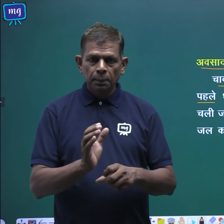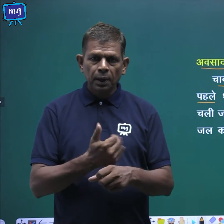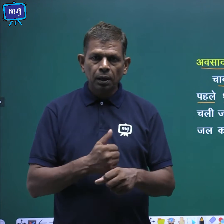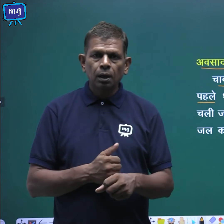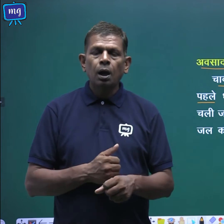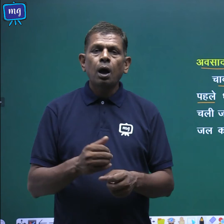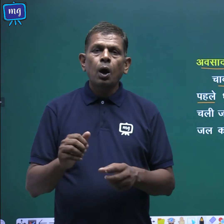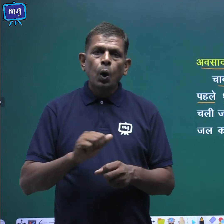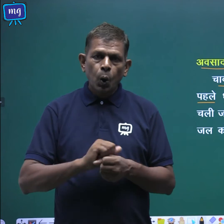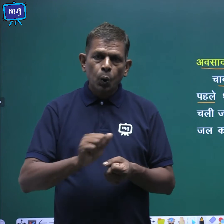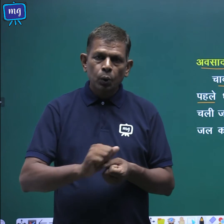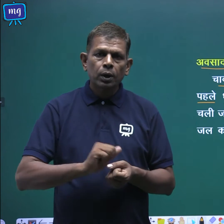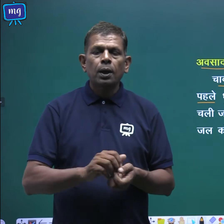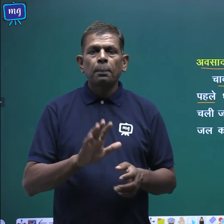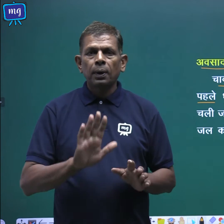धोने पर